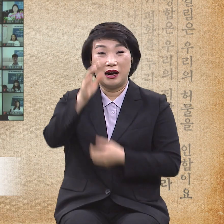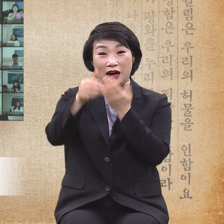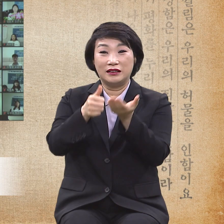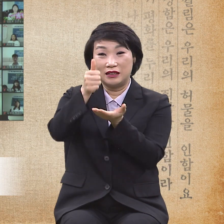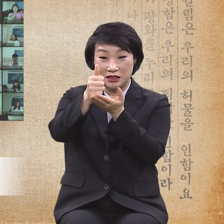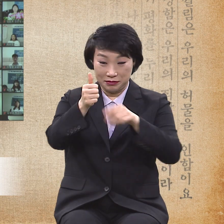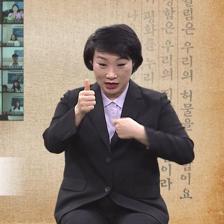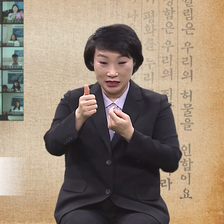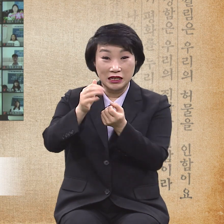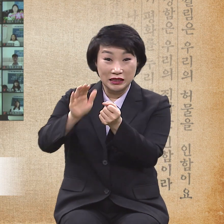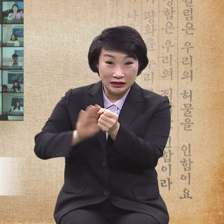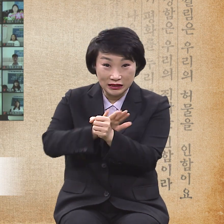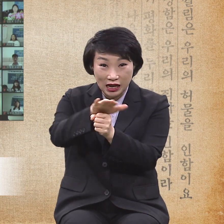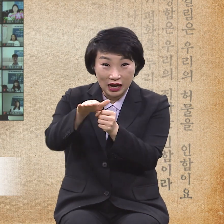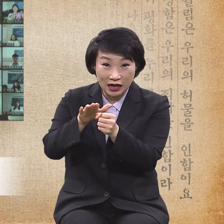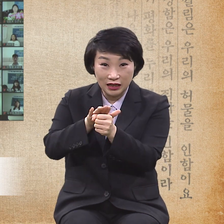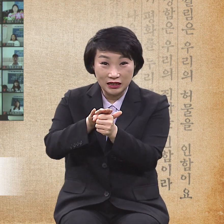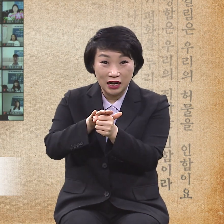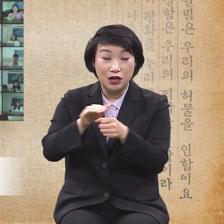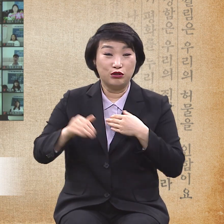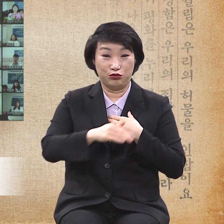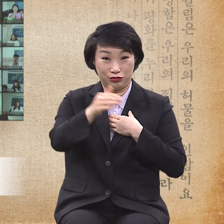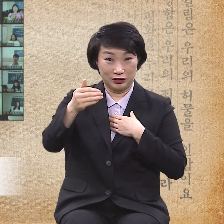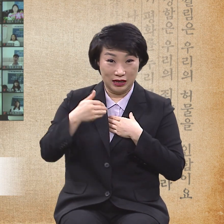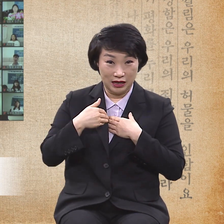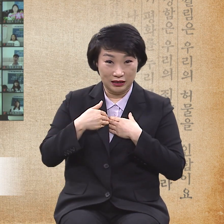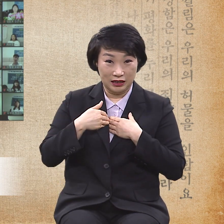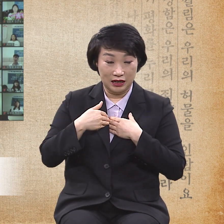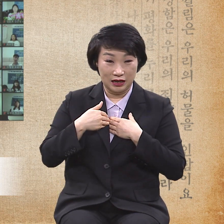하나님 자신의 사랑을 우리에게